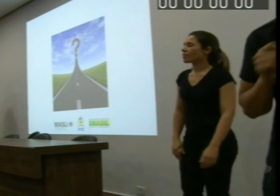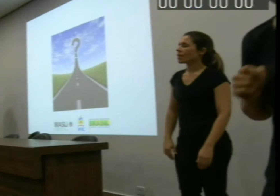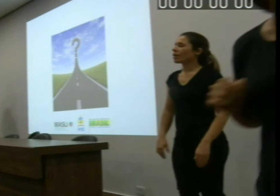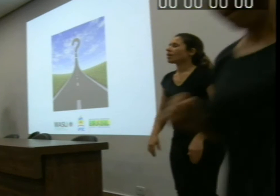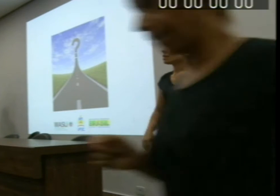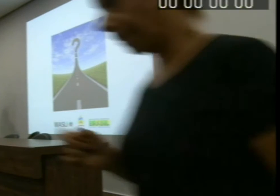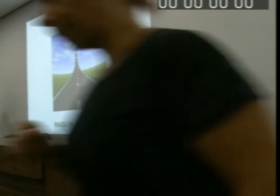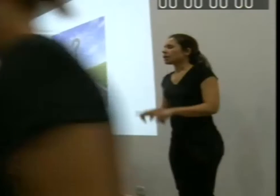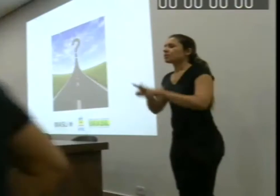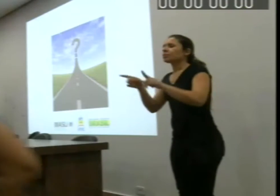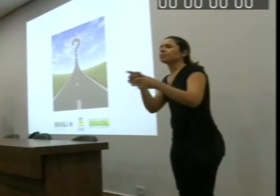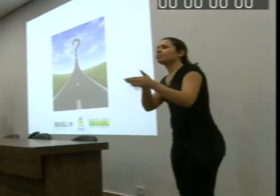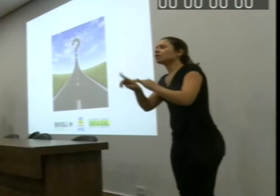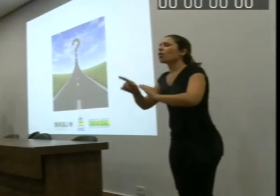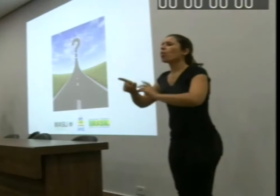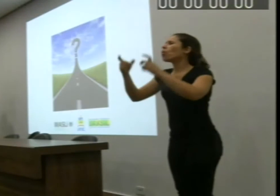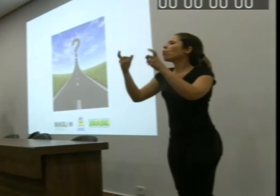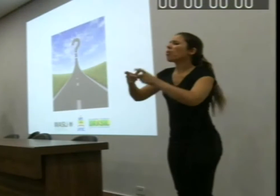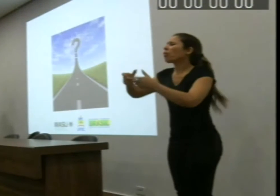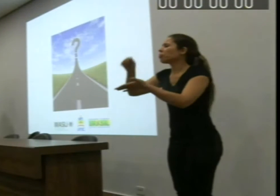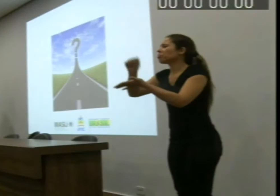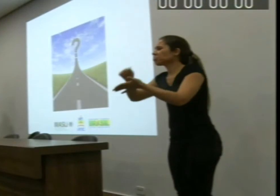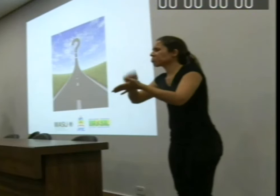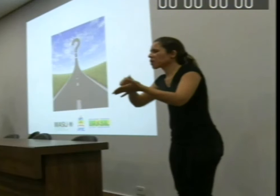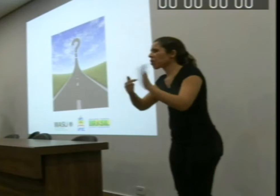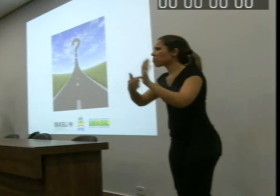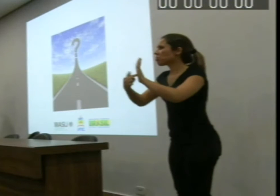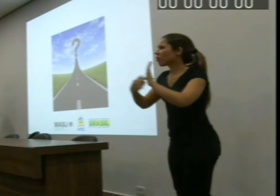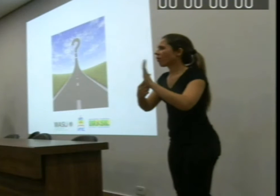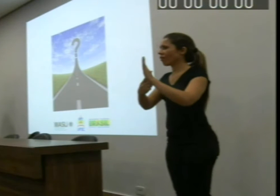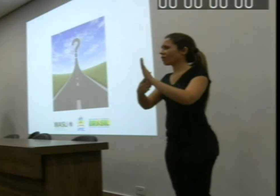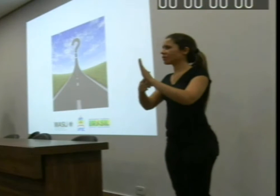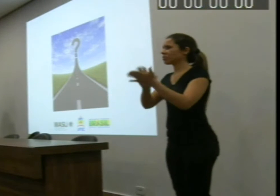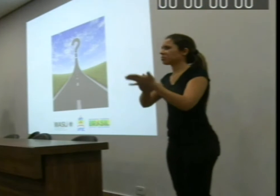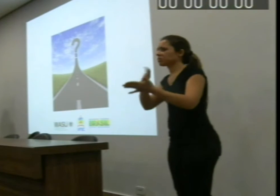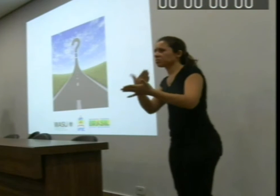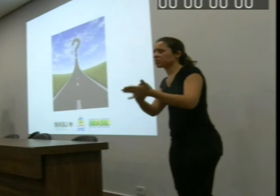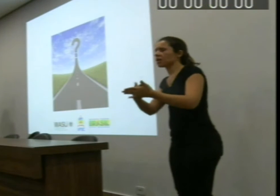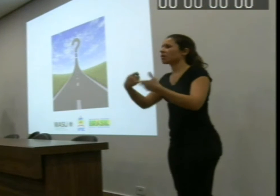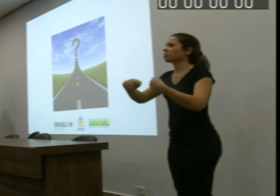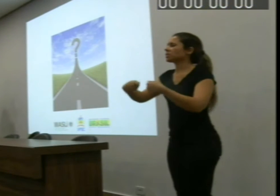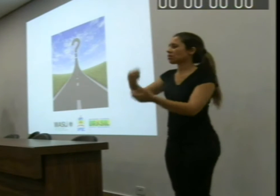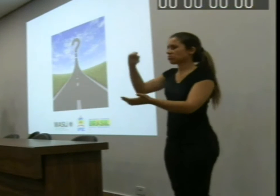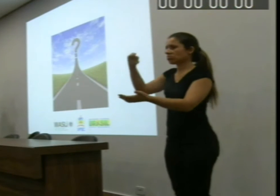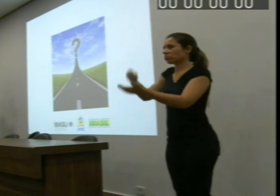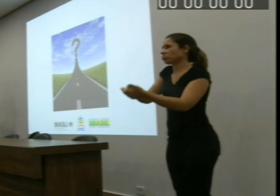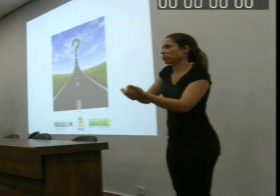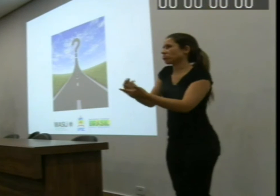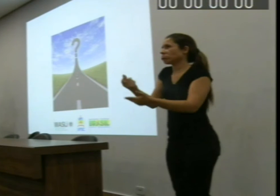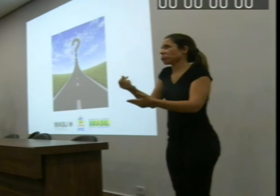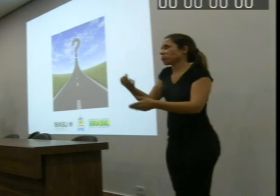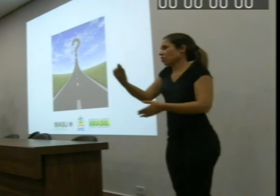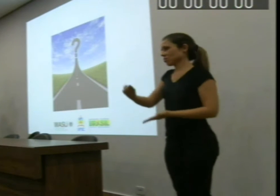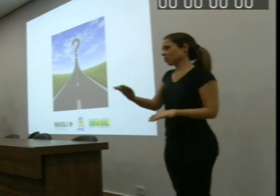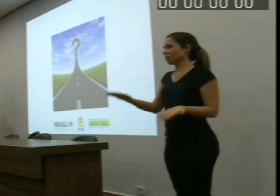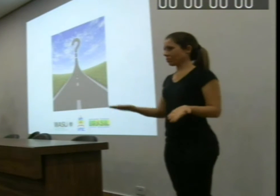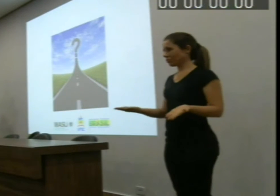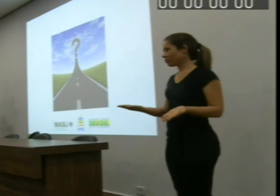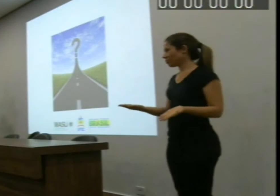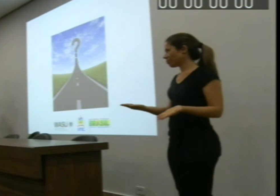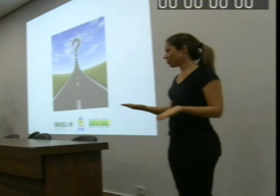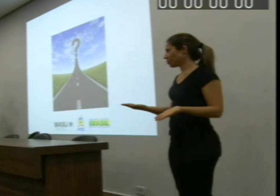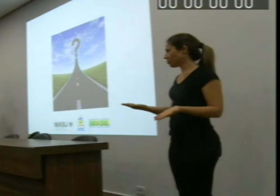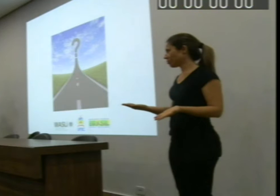aonde ní não não eu não digo só que seja de nível médio mas eu digo assim o que justificaria ir para outra